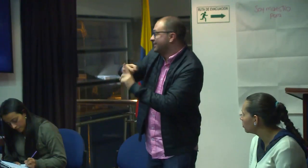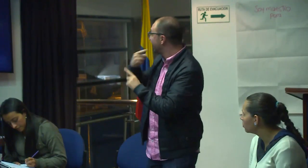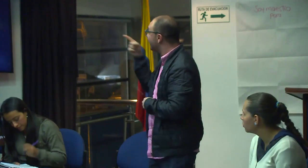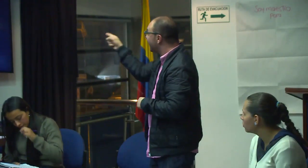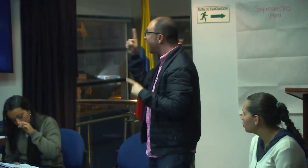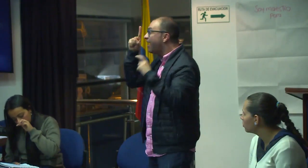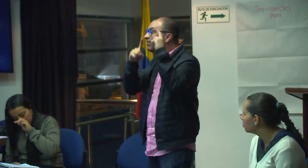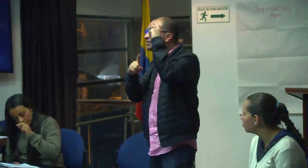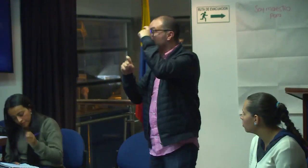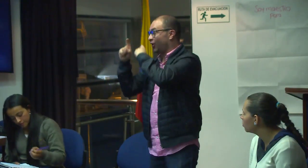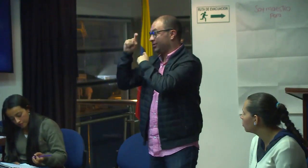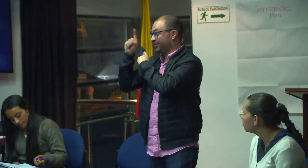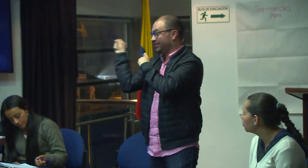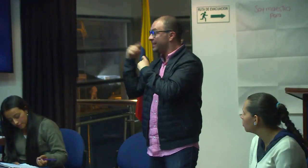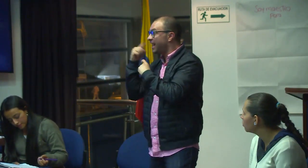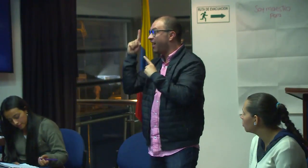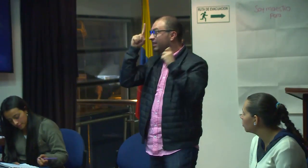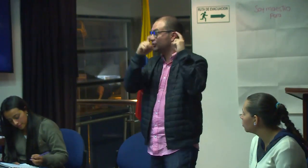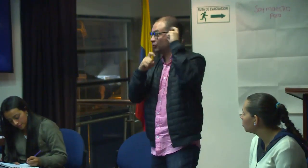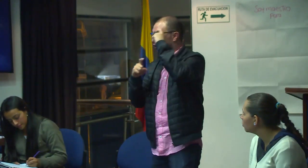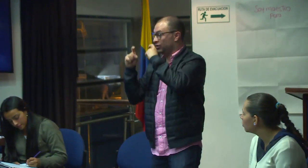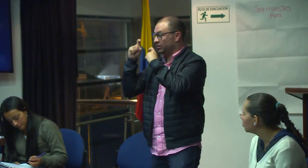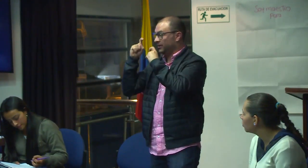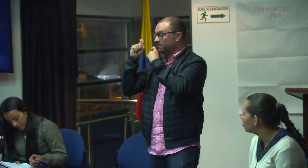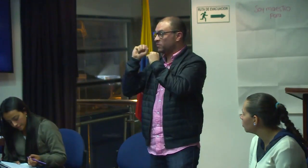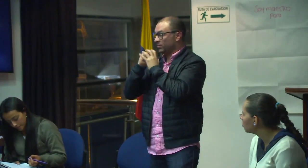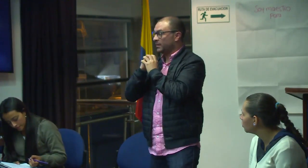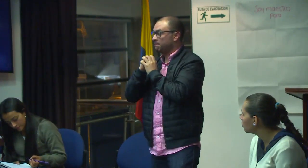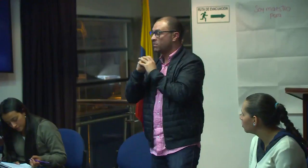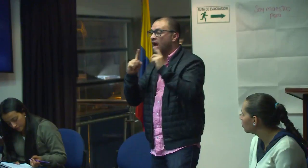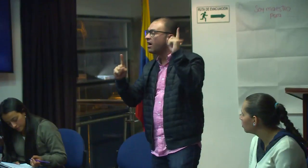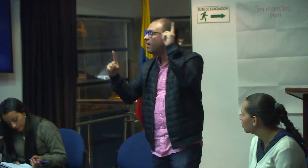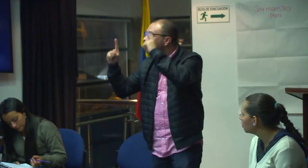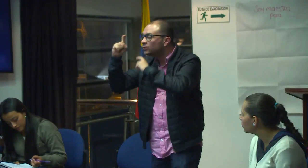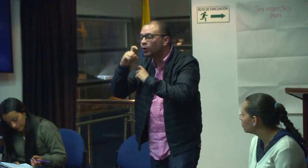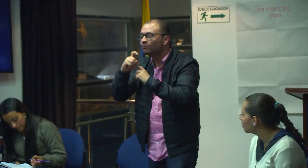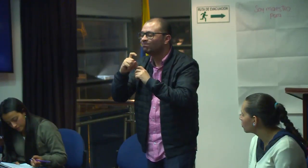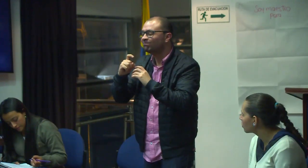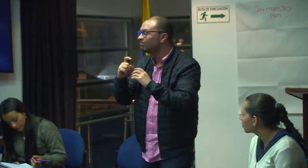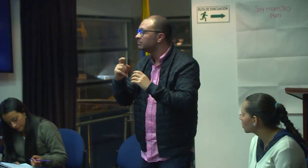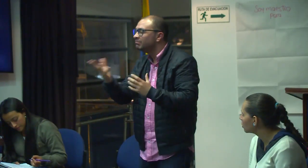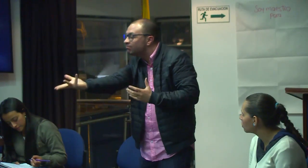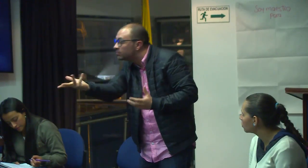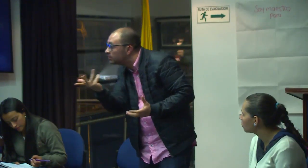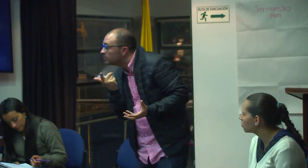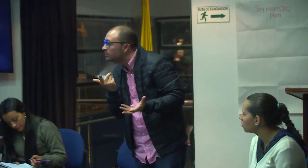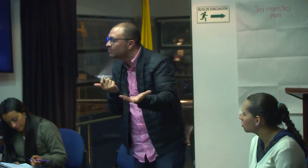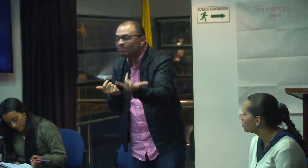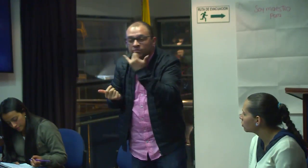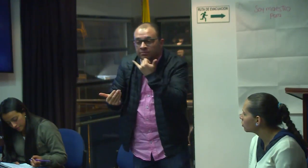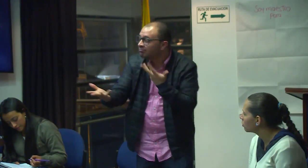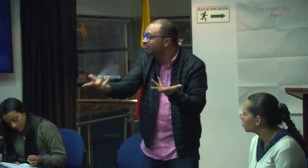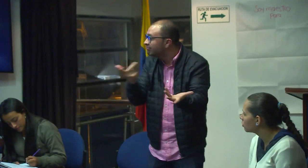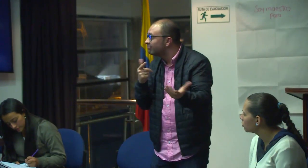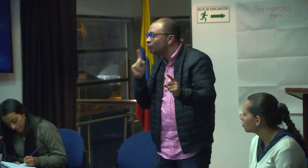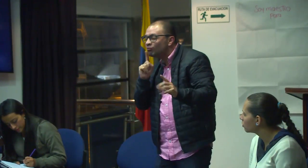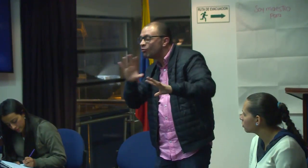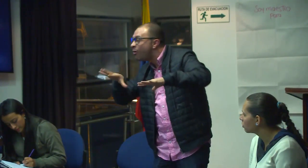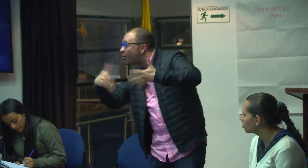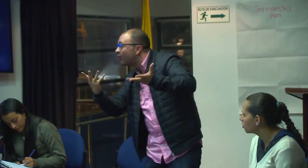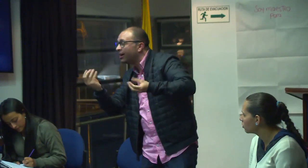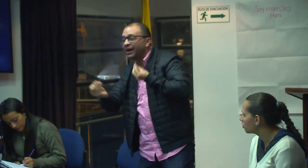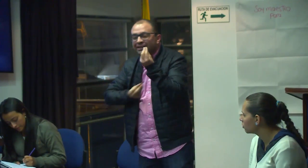Porque no es solamente entender, ¿sí? Y en cuanto a la parte de la reflexión, es que a partir de